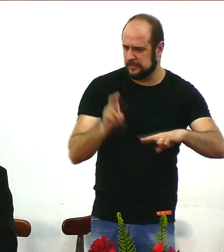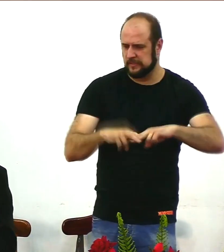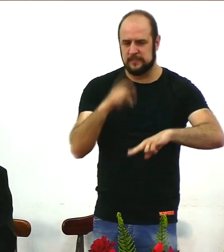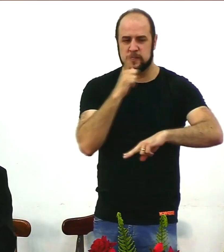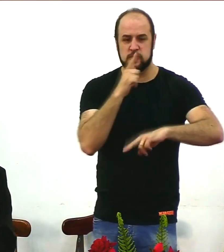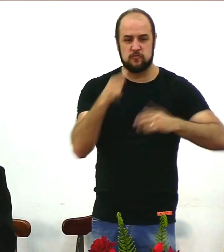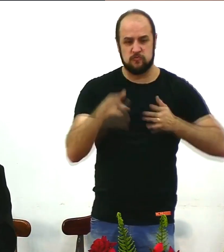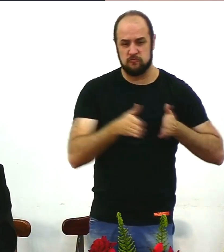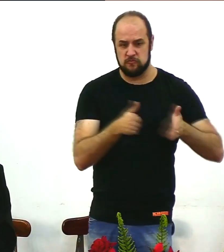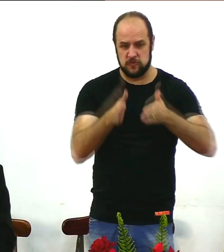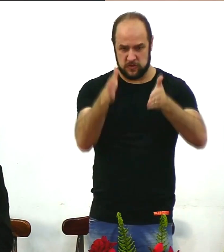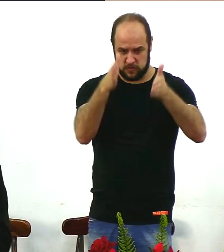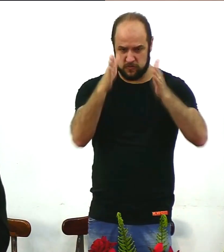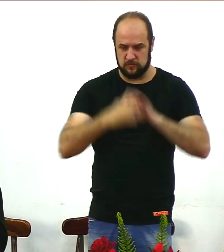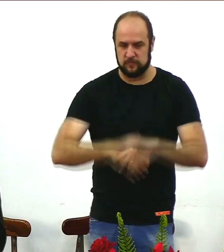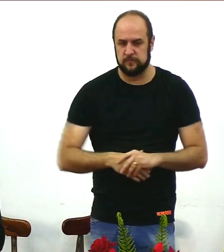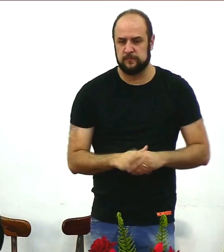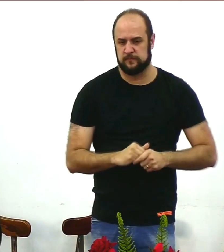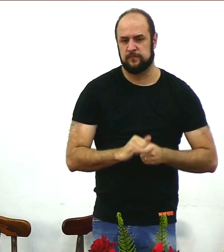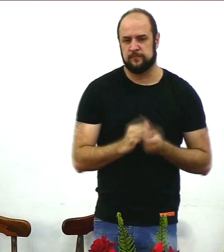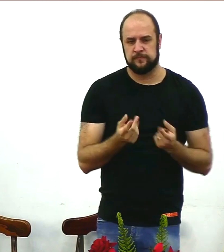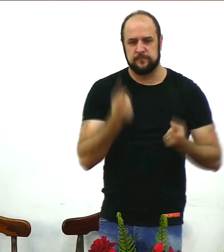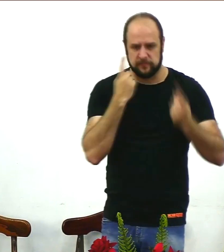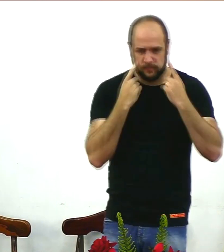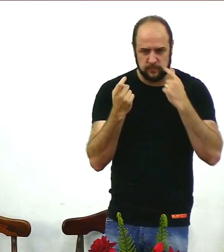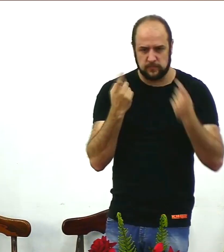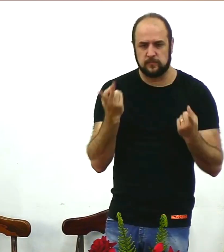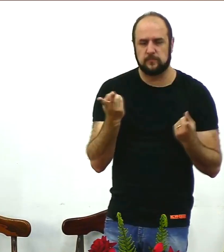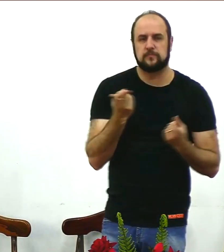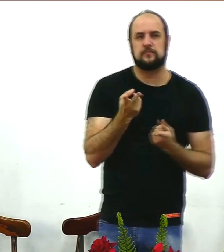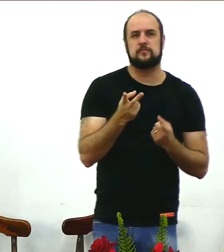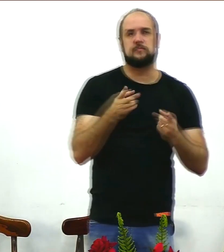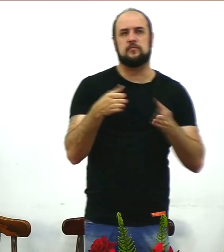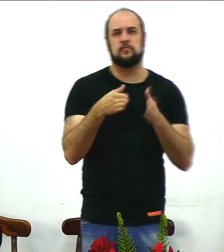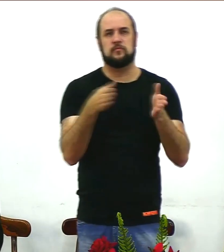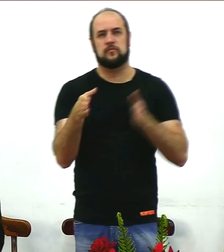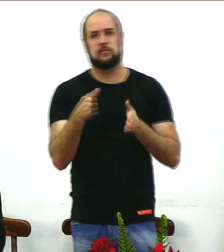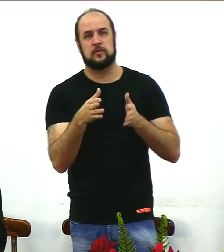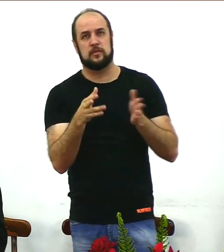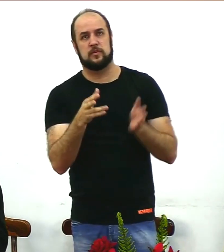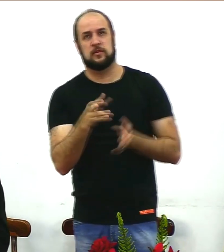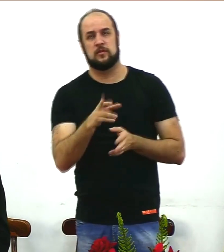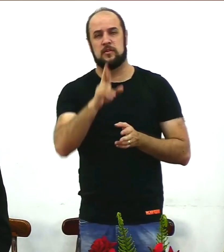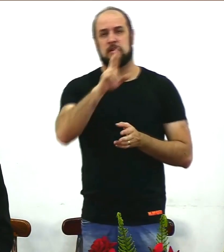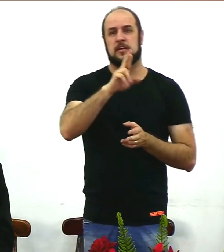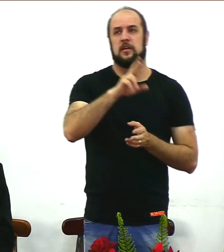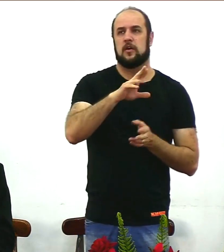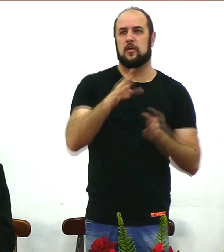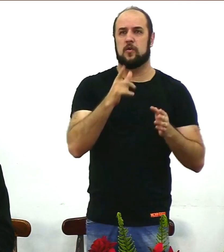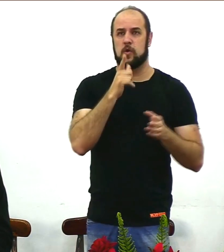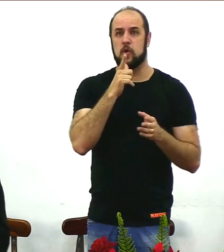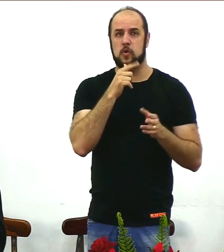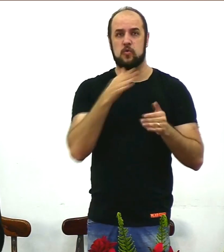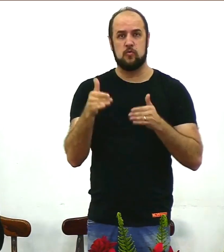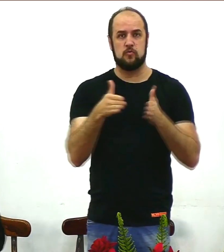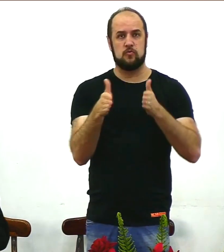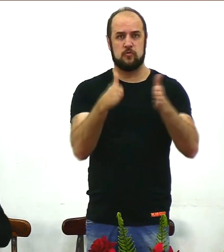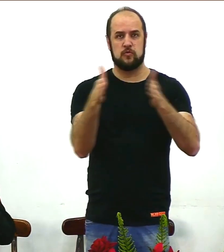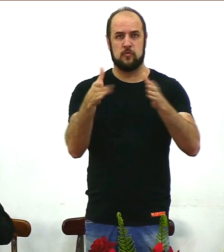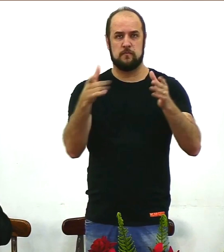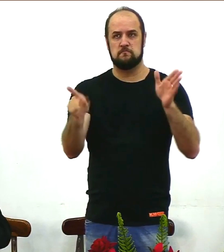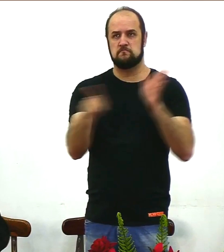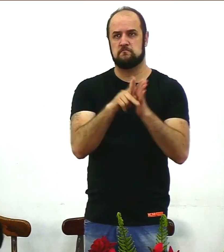todos os dias ou todos os tempos. Então você percebe que não é a tristeza de um momento, é uma